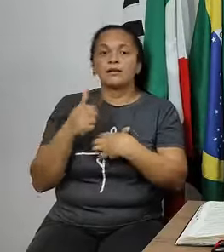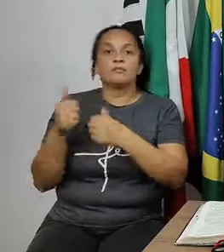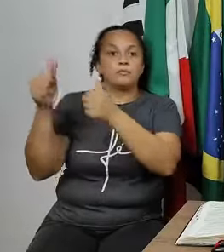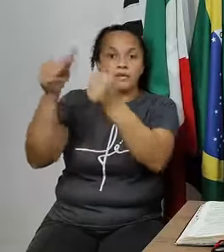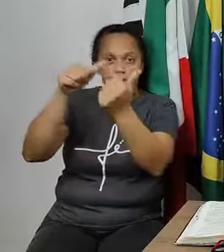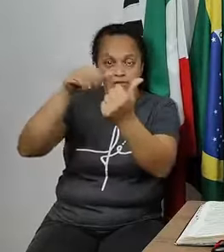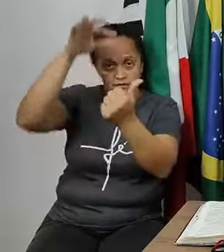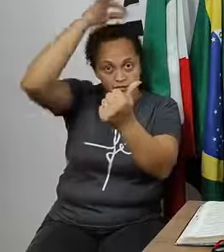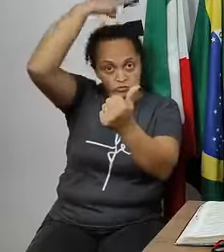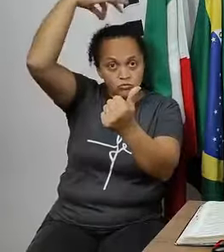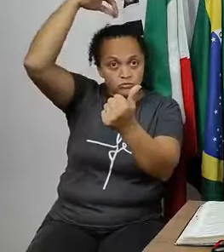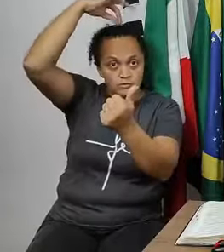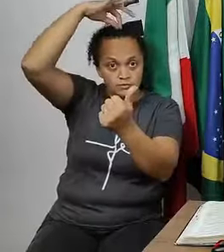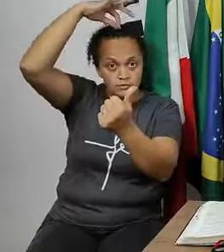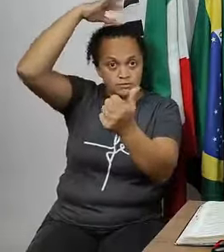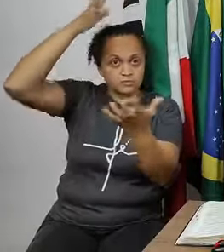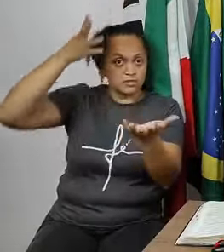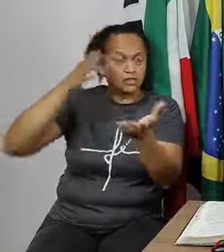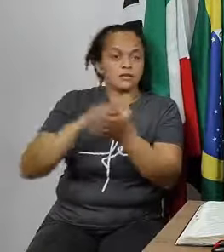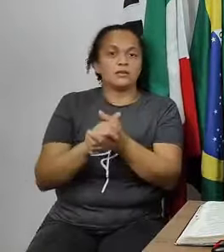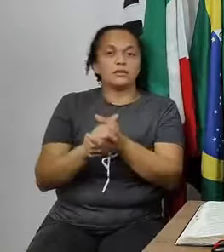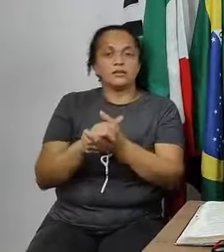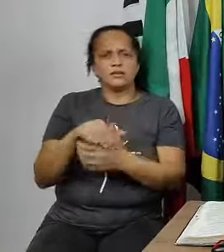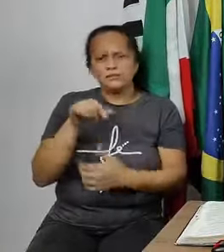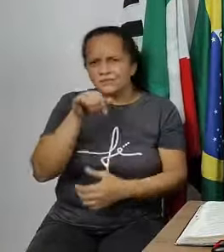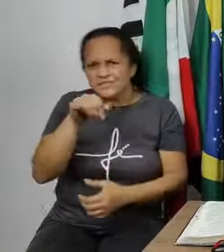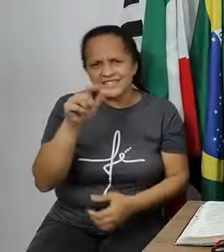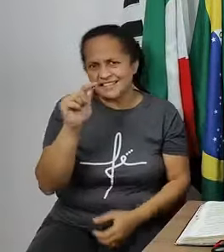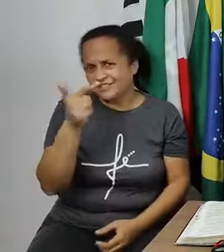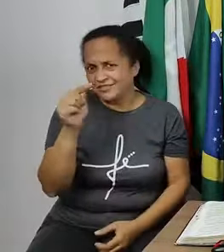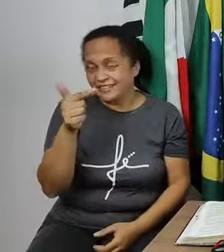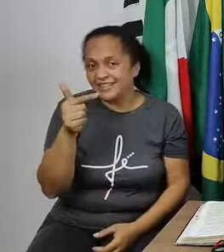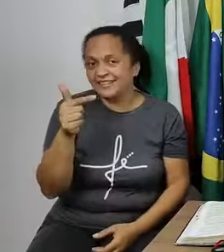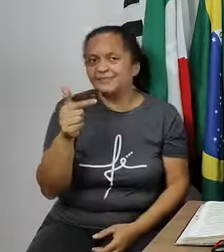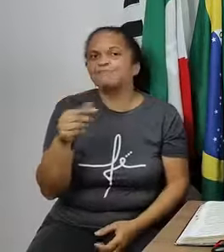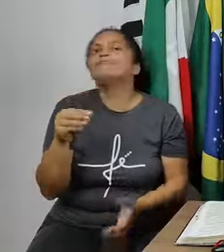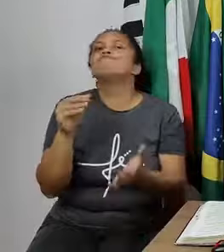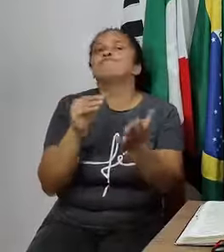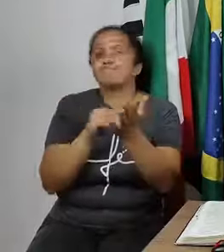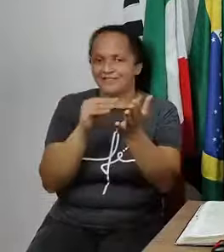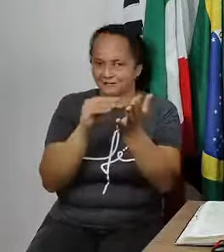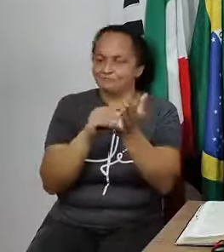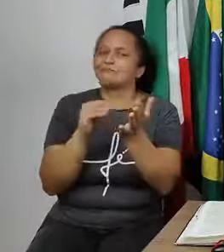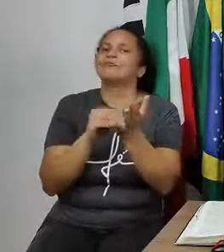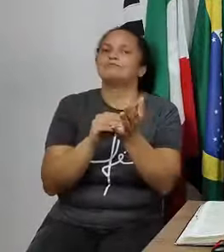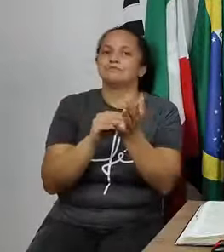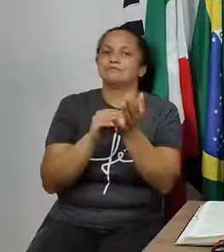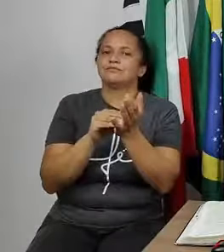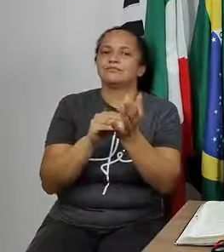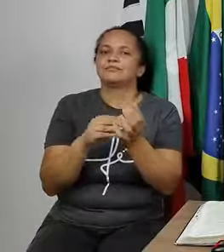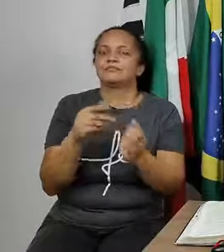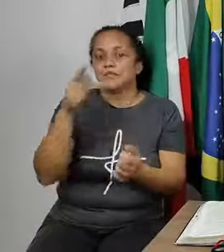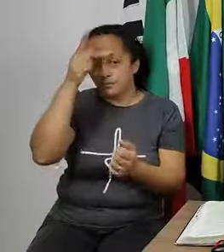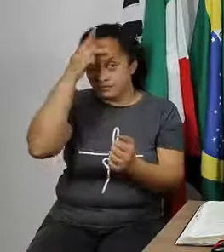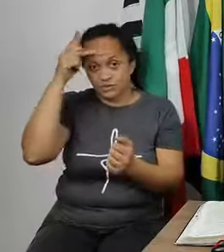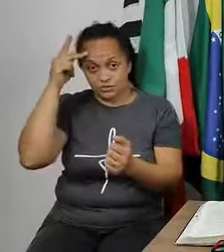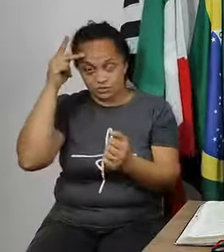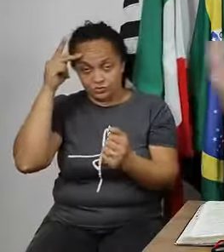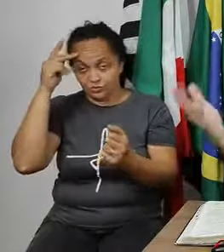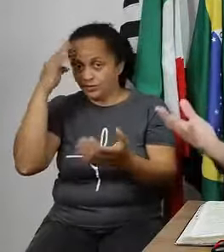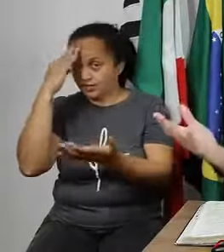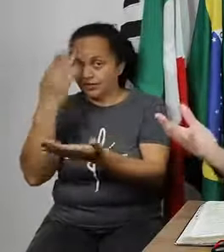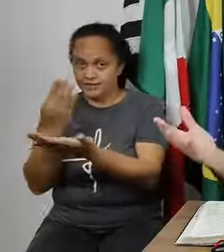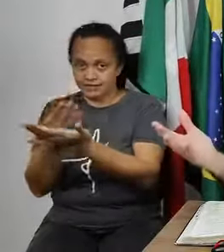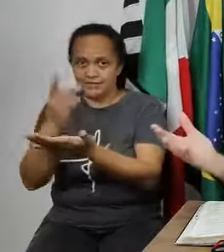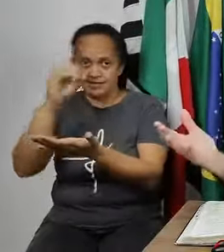Espírito Santo, isso está fazendo muita falta para você. A vida de um crente é uma antes e